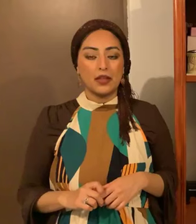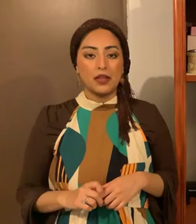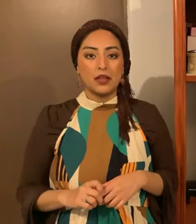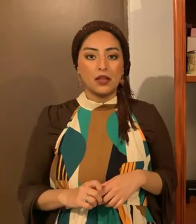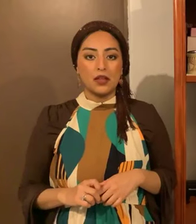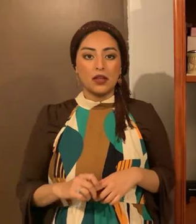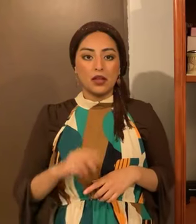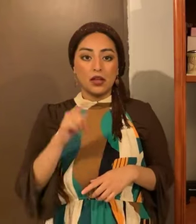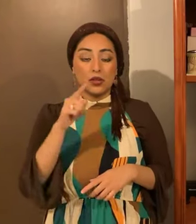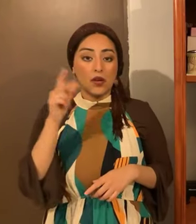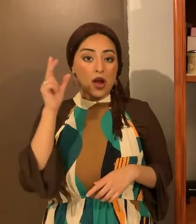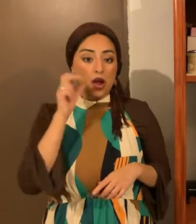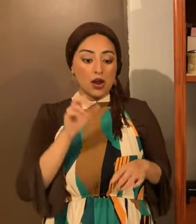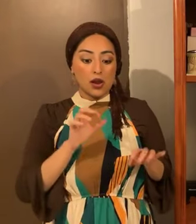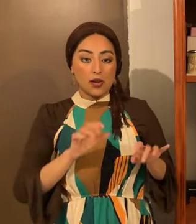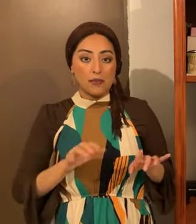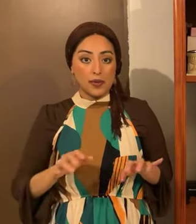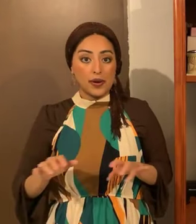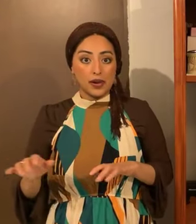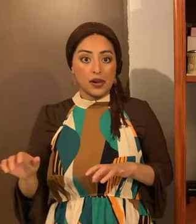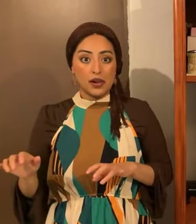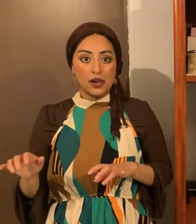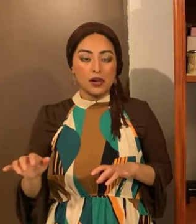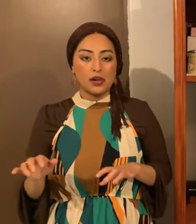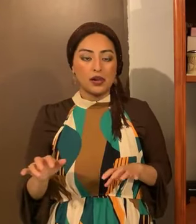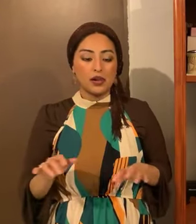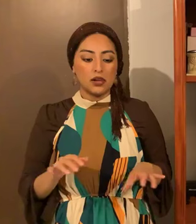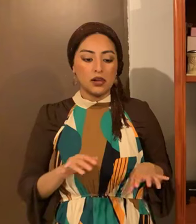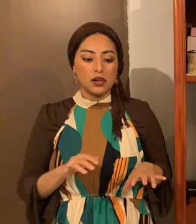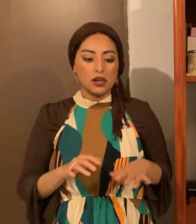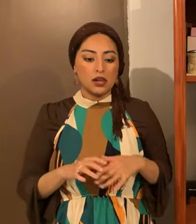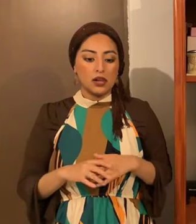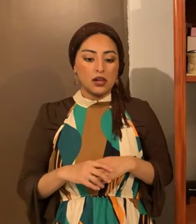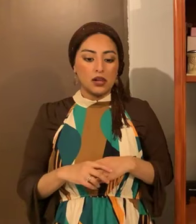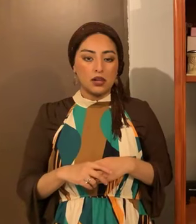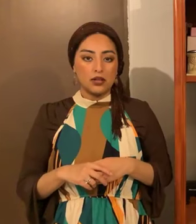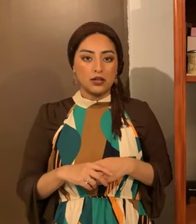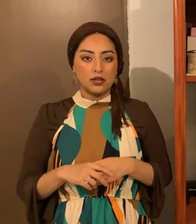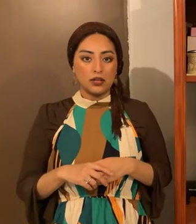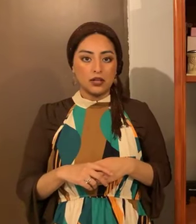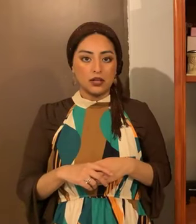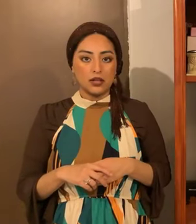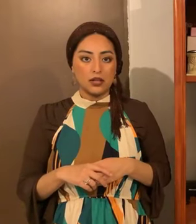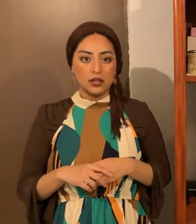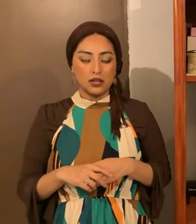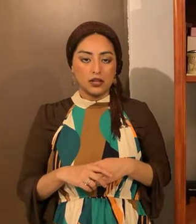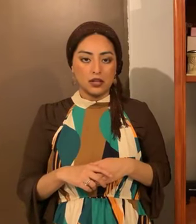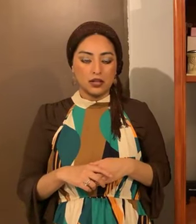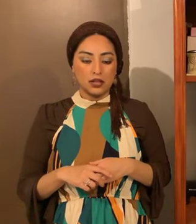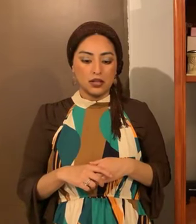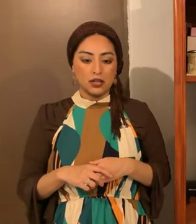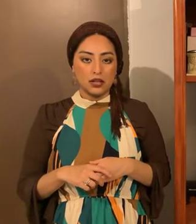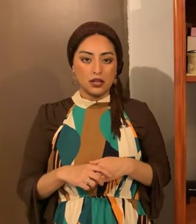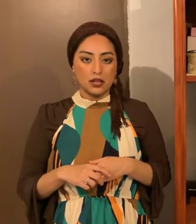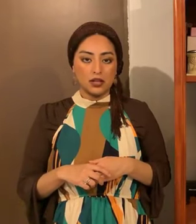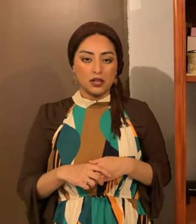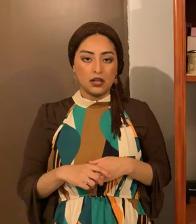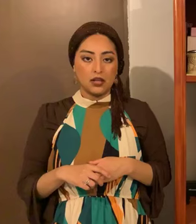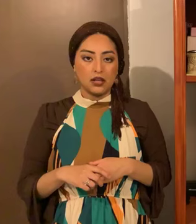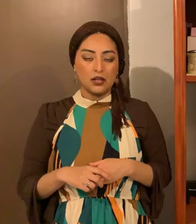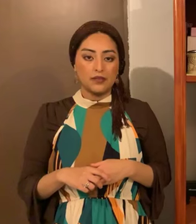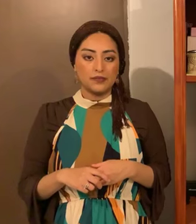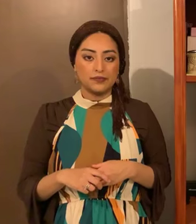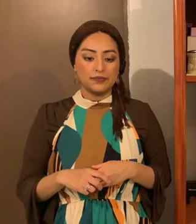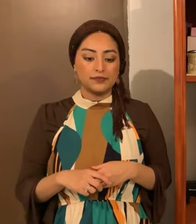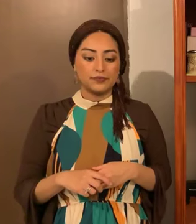Obviamente ustedes aquí escucharon un piano, es una combinación de un piano, la imitación, ¿verdad?, de un piano acústico con un piano electrónico